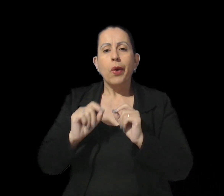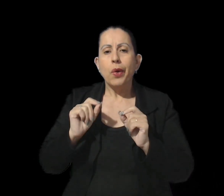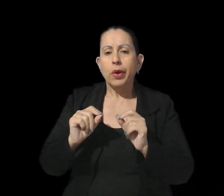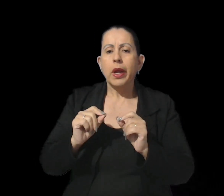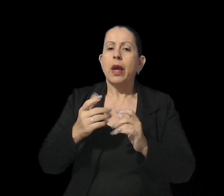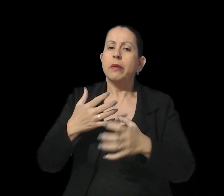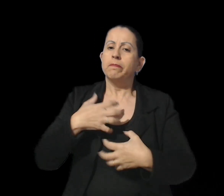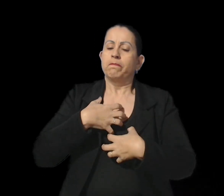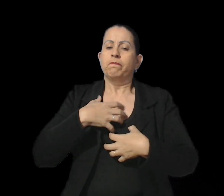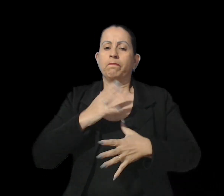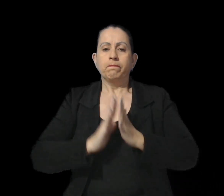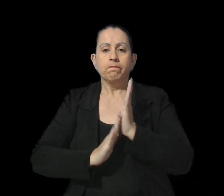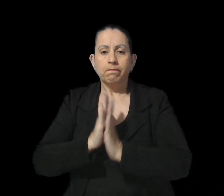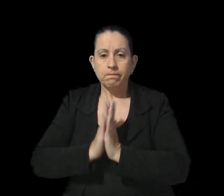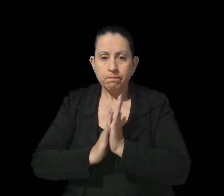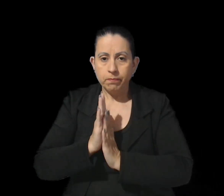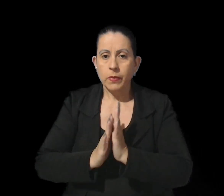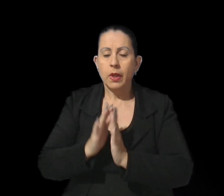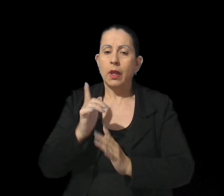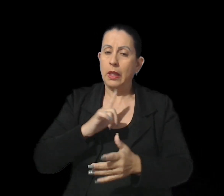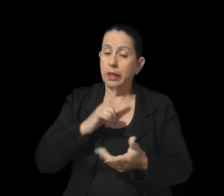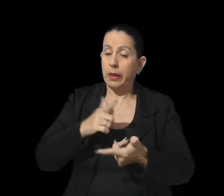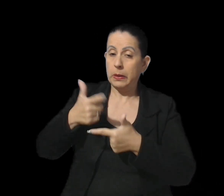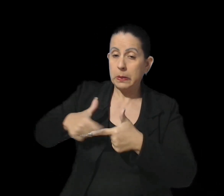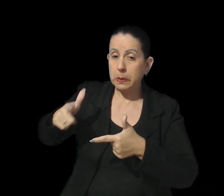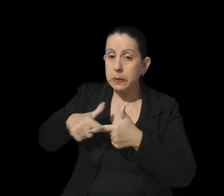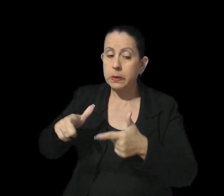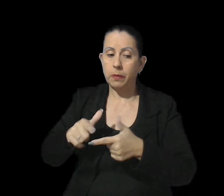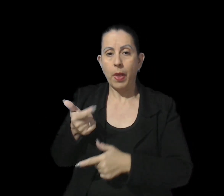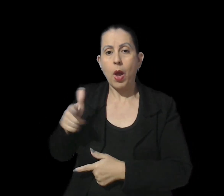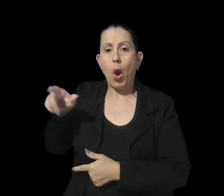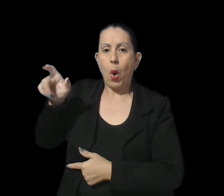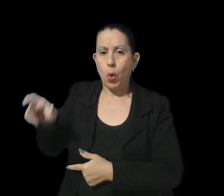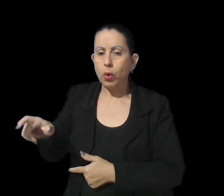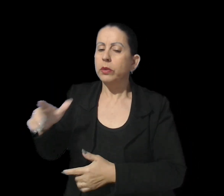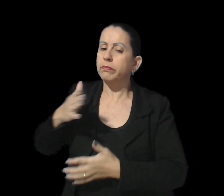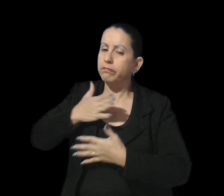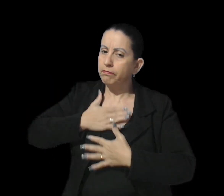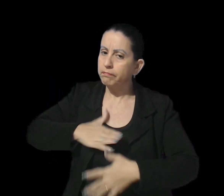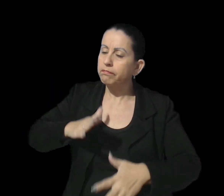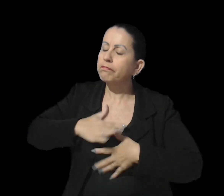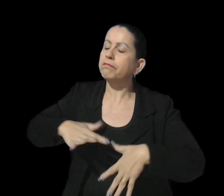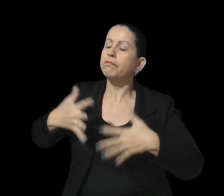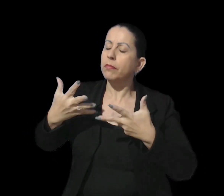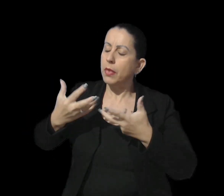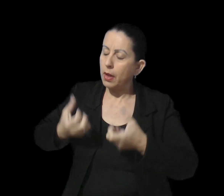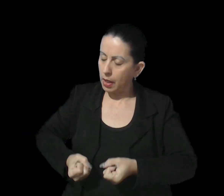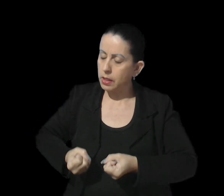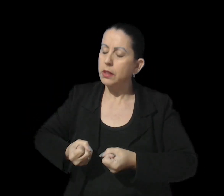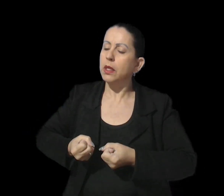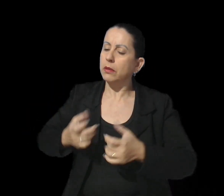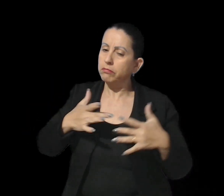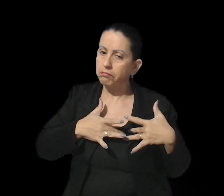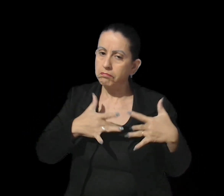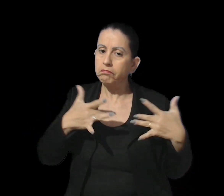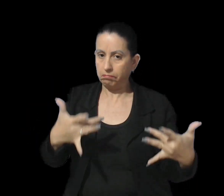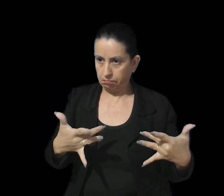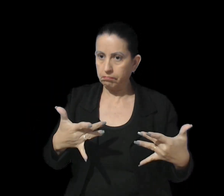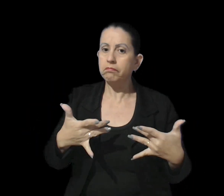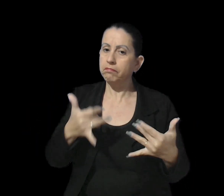suscetibilidade e cheia de fé. A outra é calma, plena de mansidão e caridade.